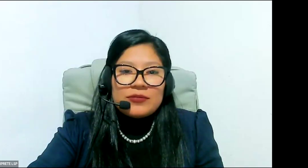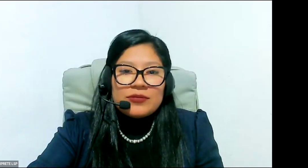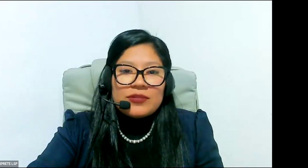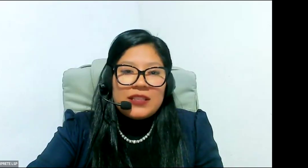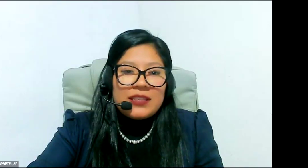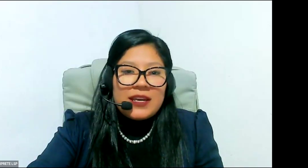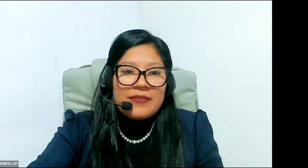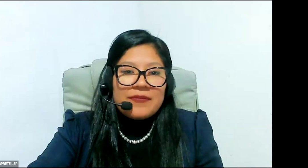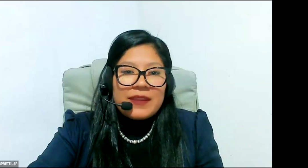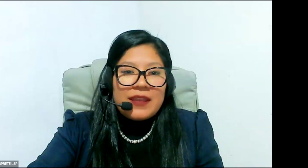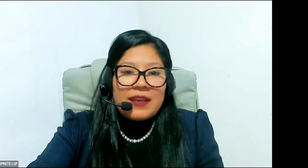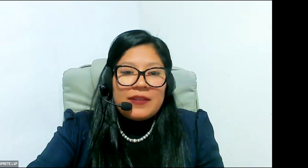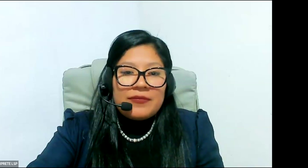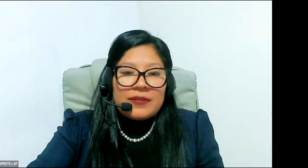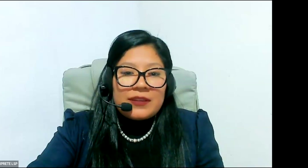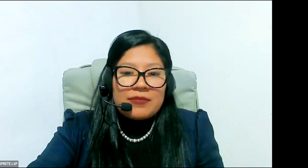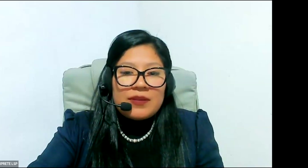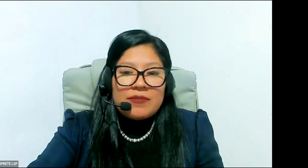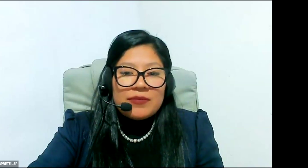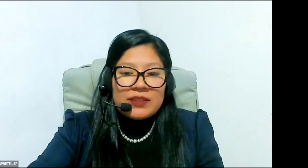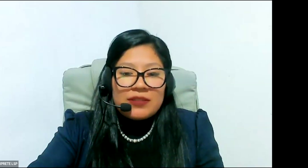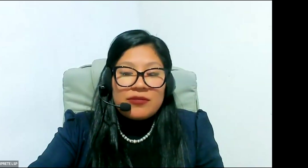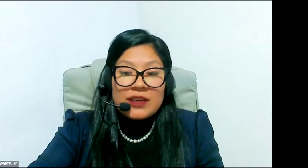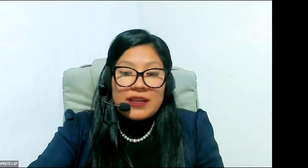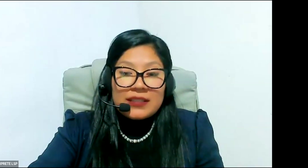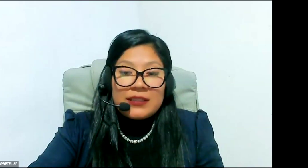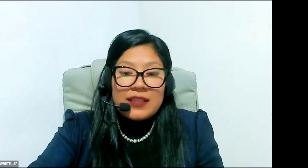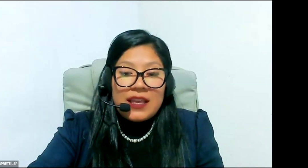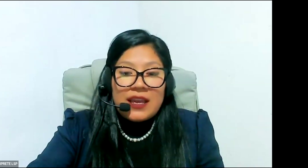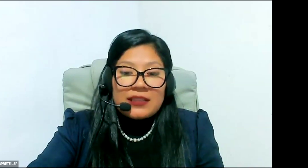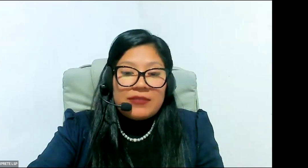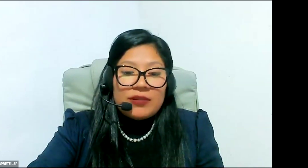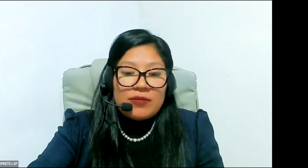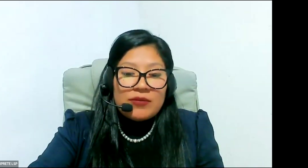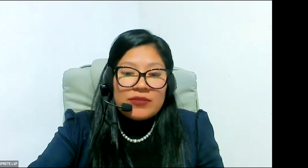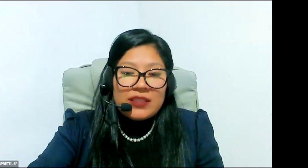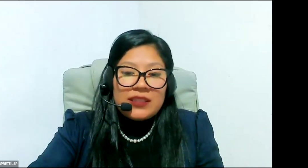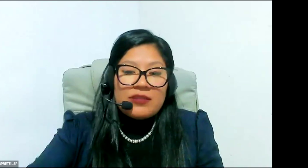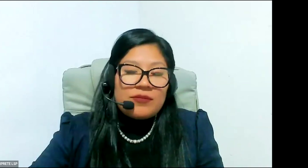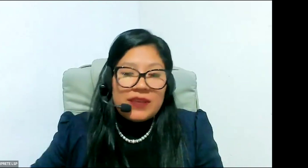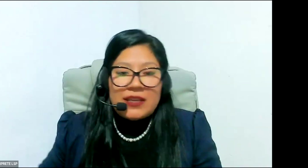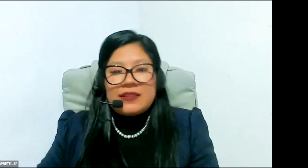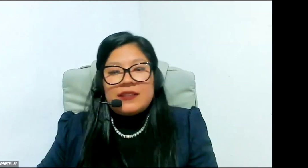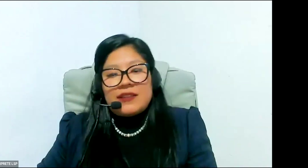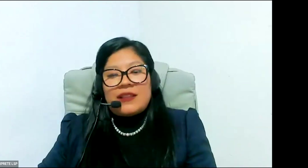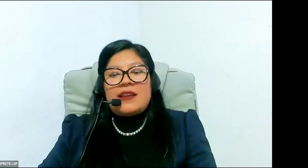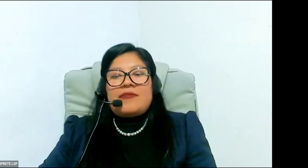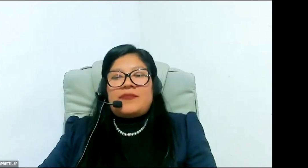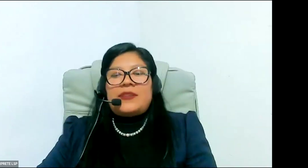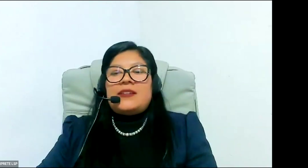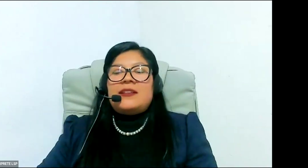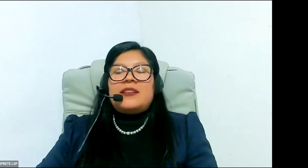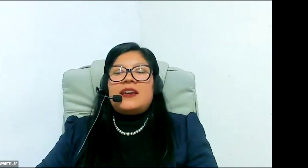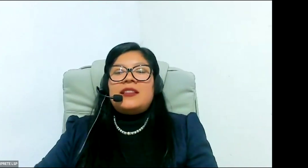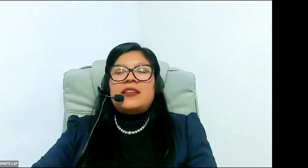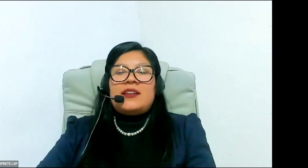participado Cintia también vamos a hacer los que activa tu audio cinia Tobías